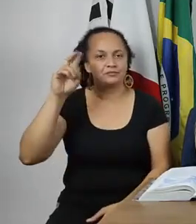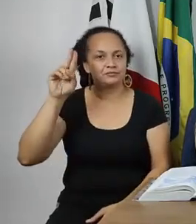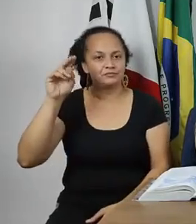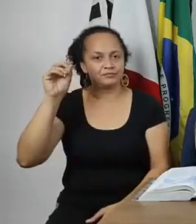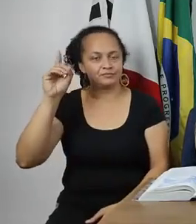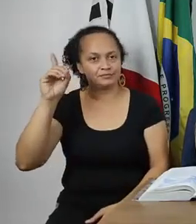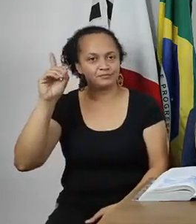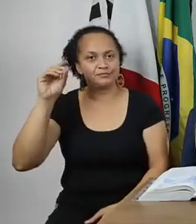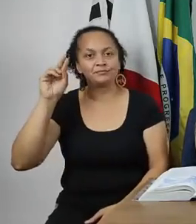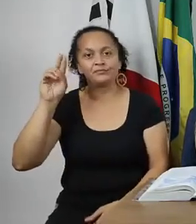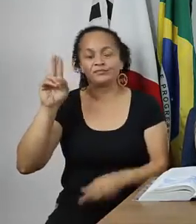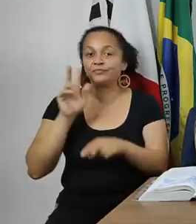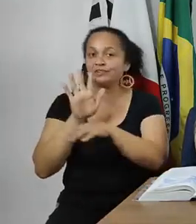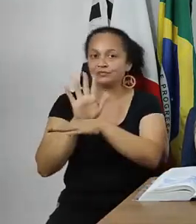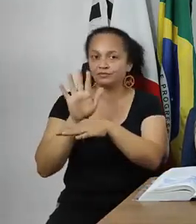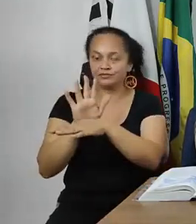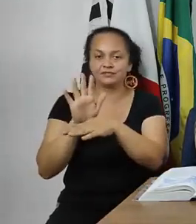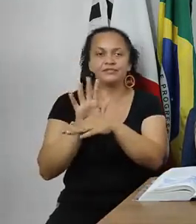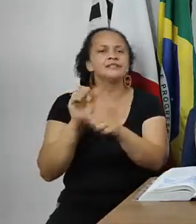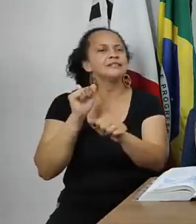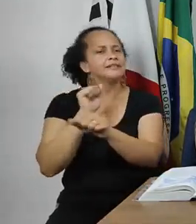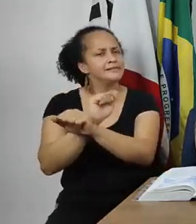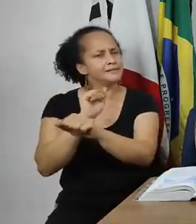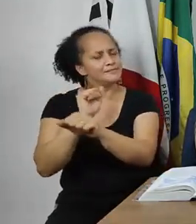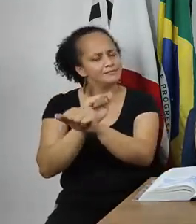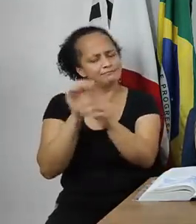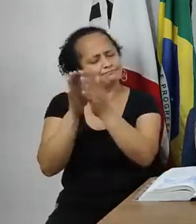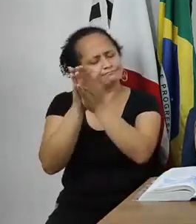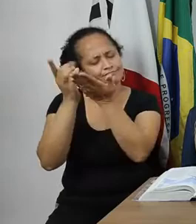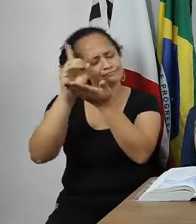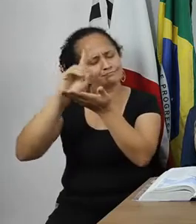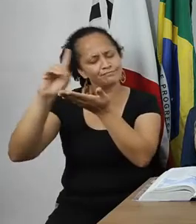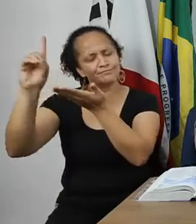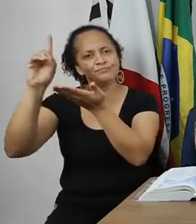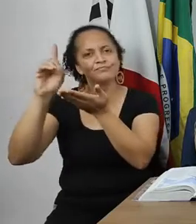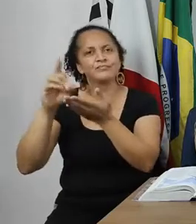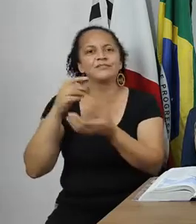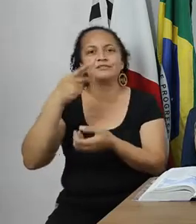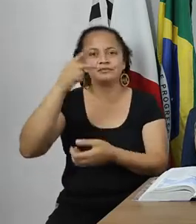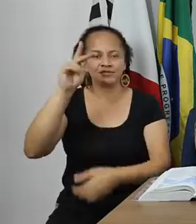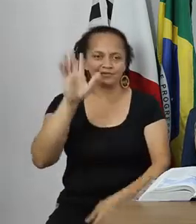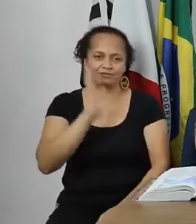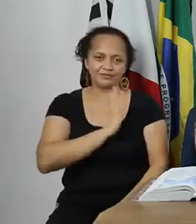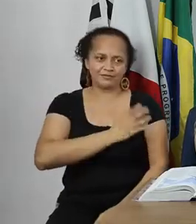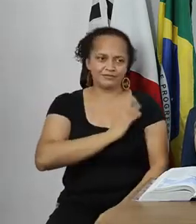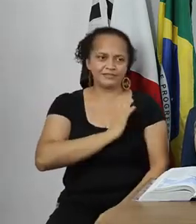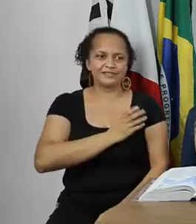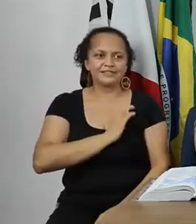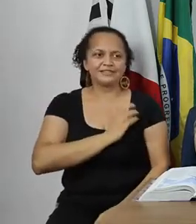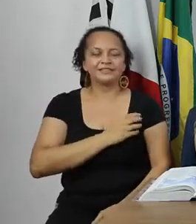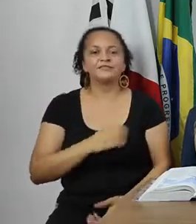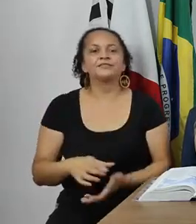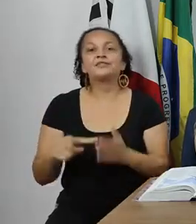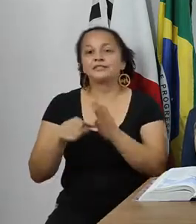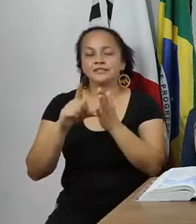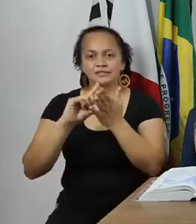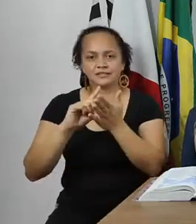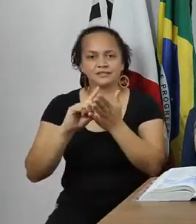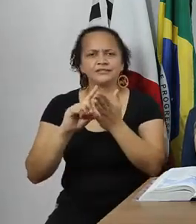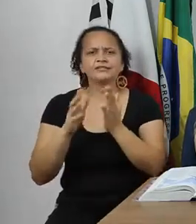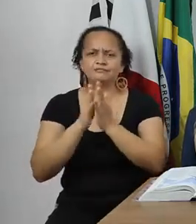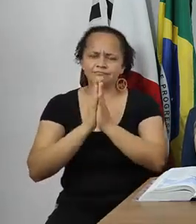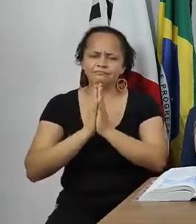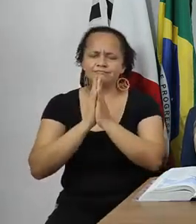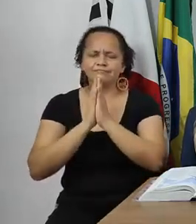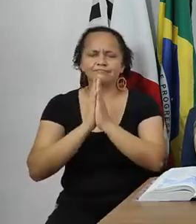hoje, e espero que essa palavra venha ao seu encontro, ao encontro do seu coração. Antes de tudo, vamos fazer